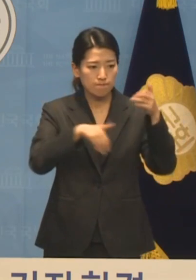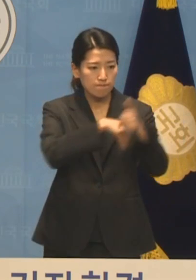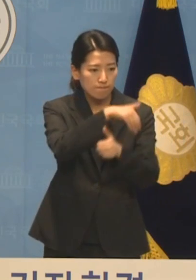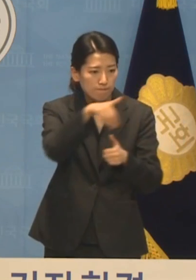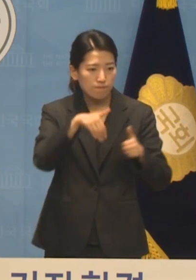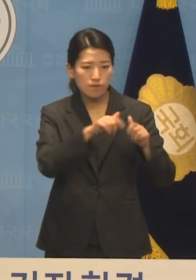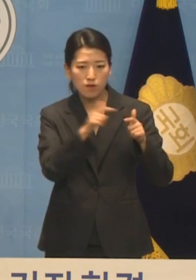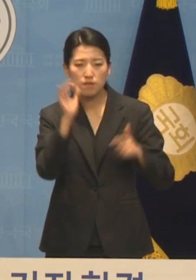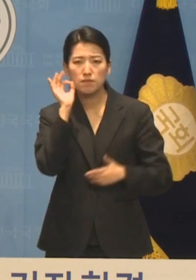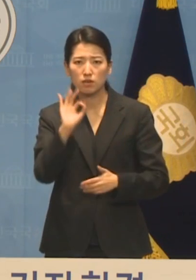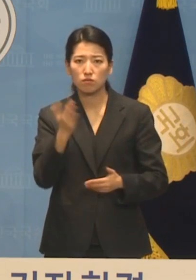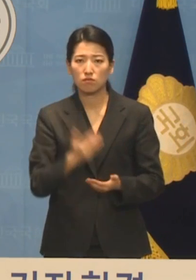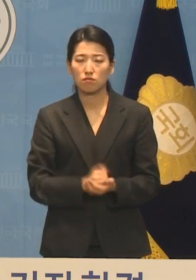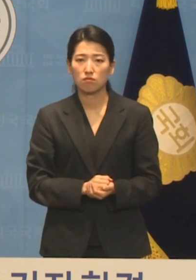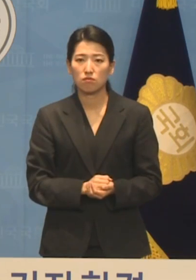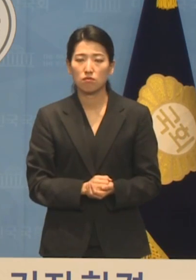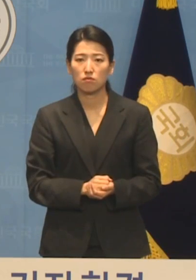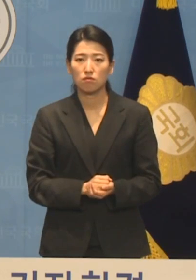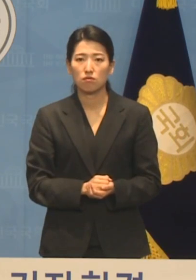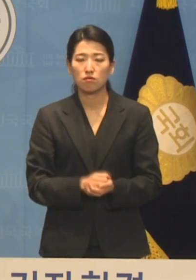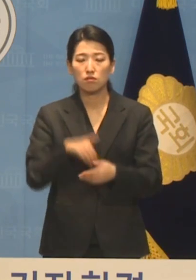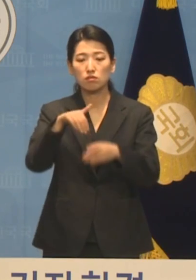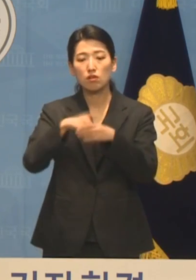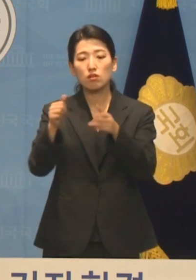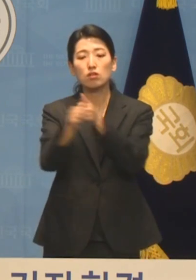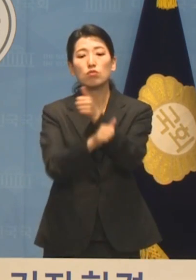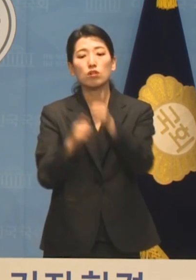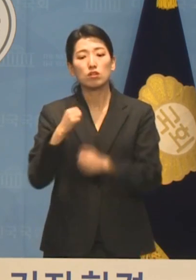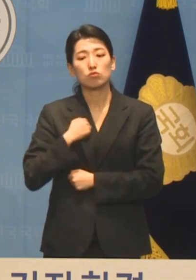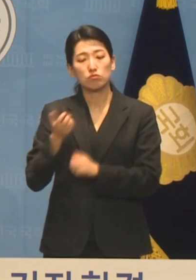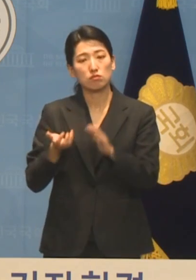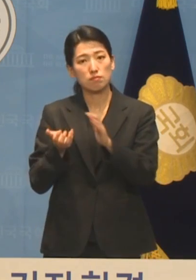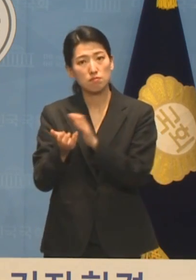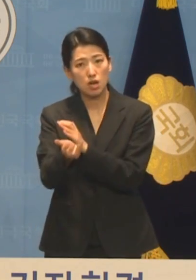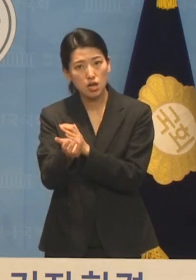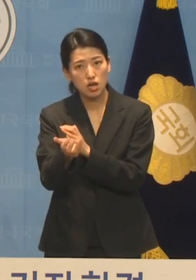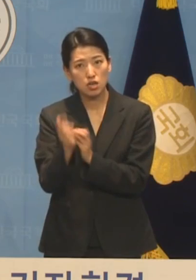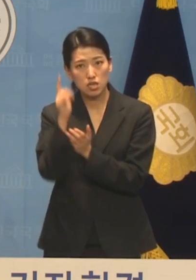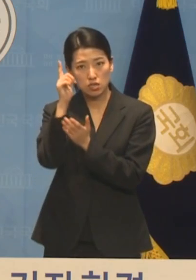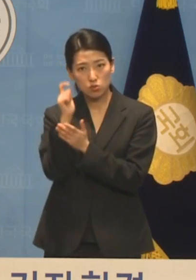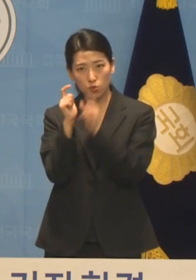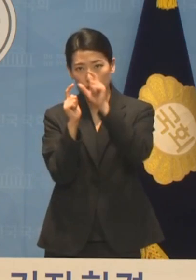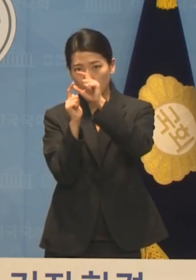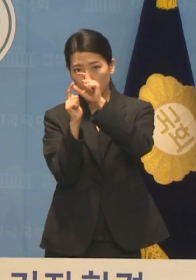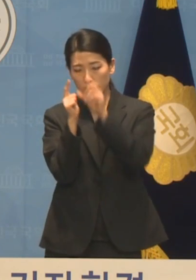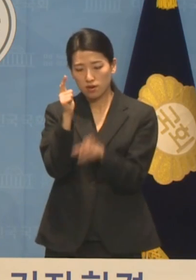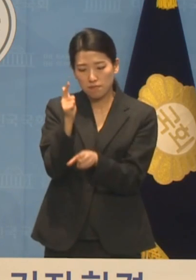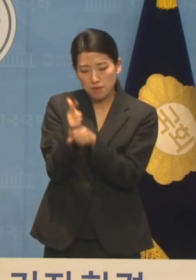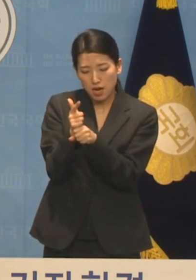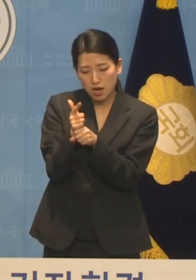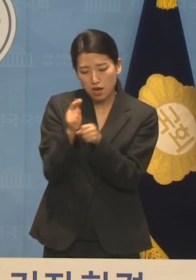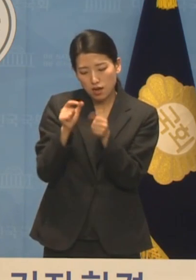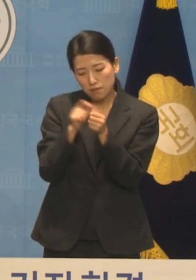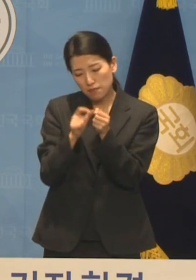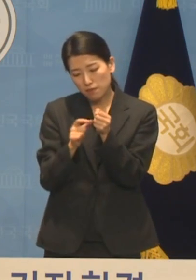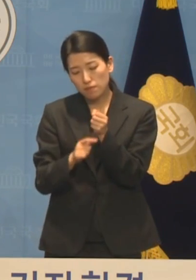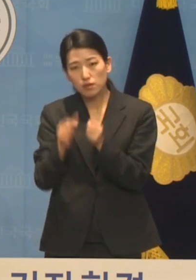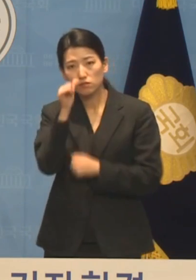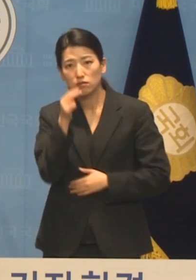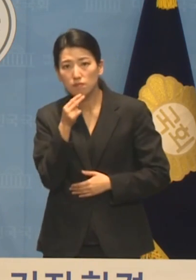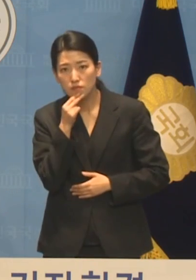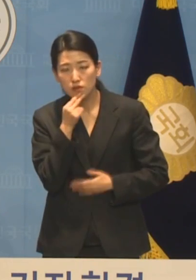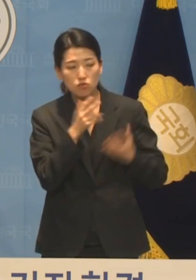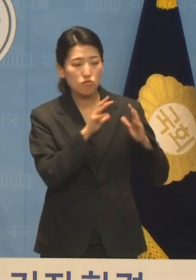군대를 동원했는지, 선관위의 군대를 파견했는지, 실탄을 지급했는지, 의원을 체포하라고 하였는지 이런